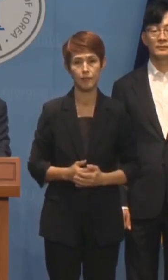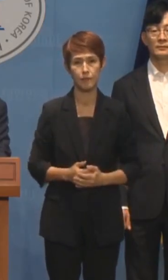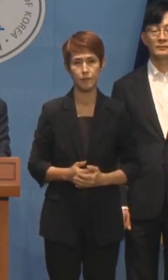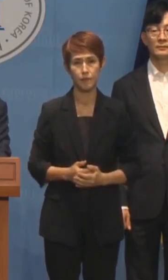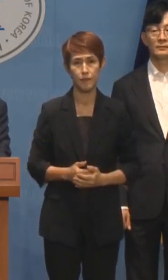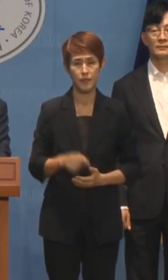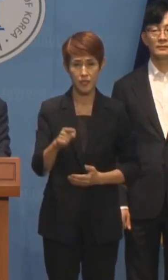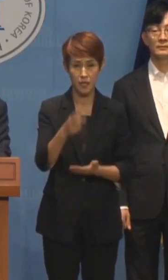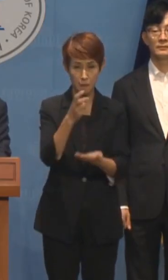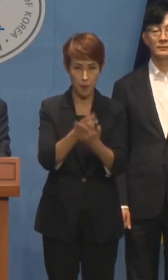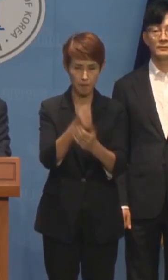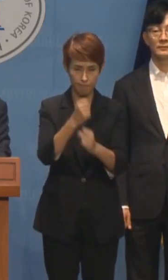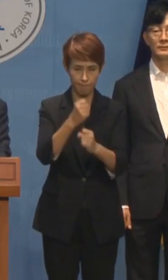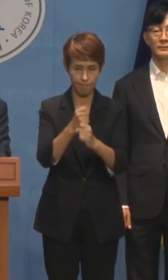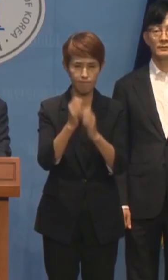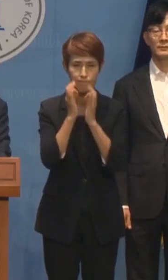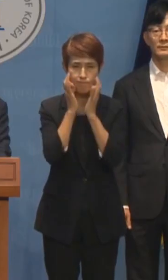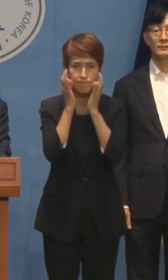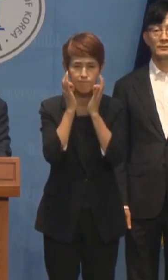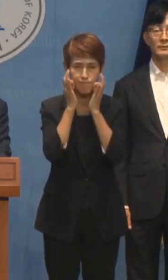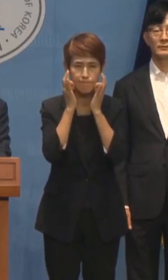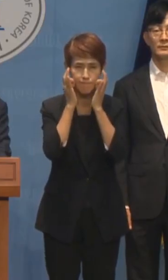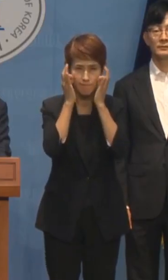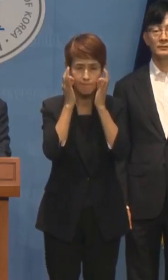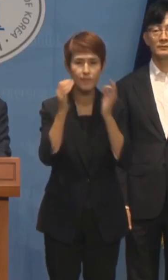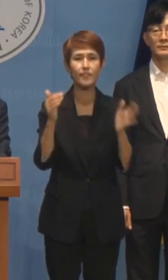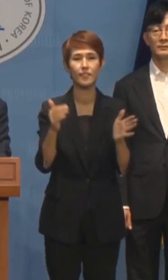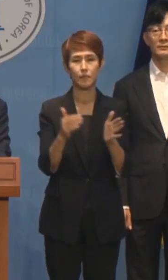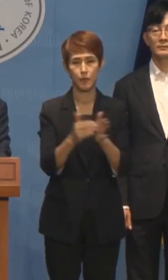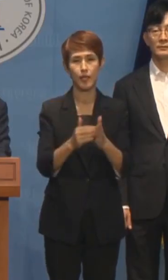빨리 입법이 이루어지도록 당 차원에서 노력하고 있습니다.